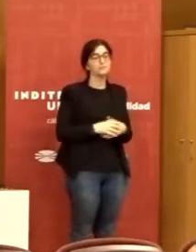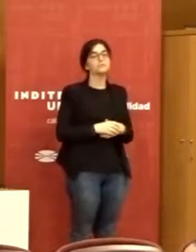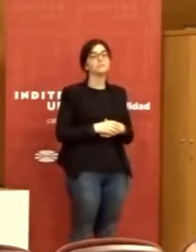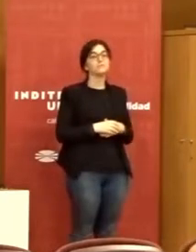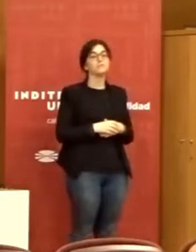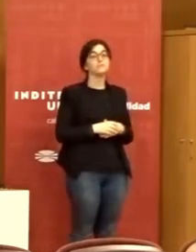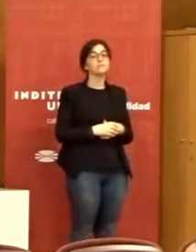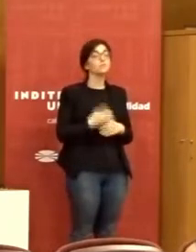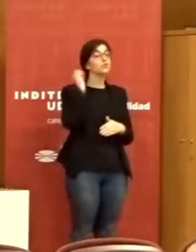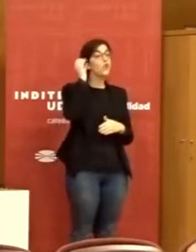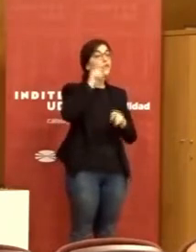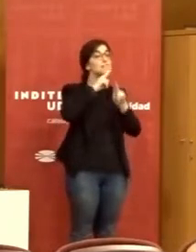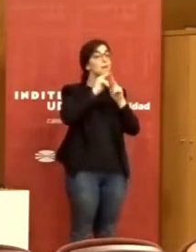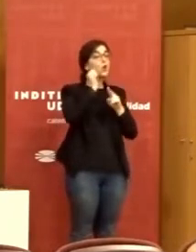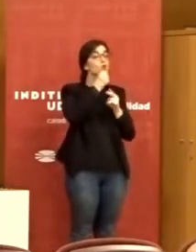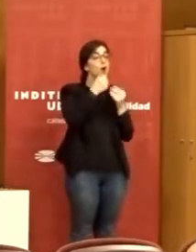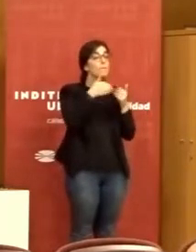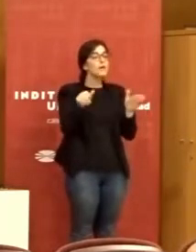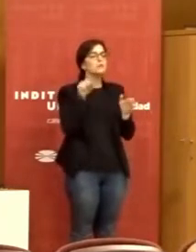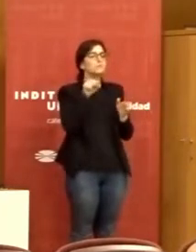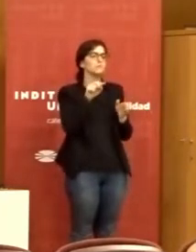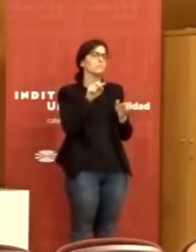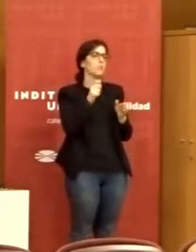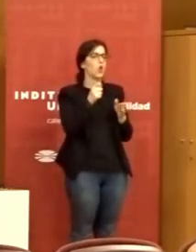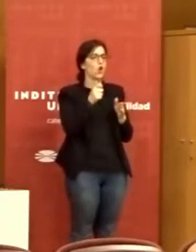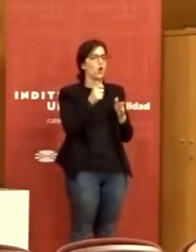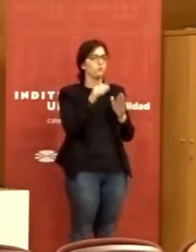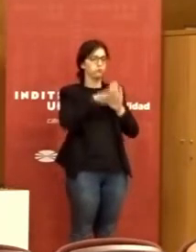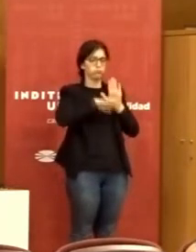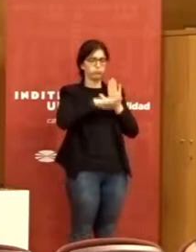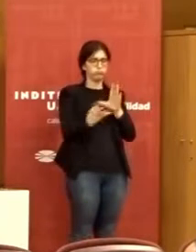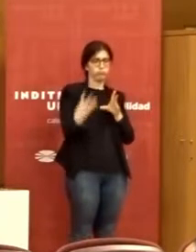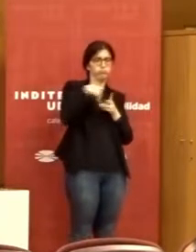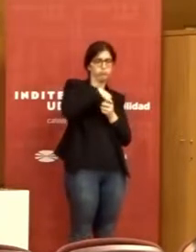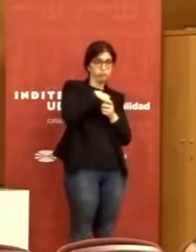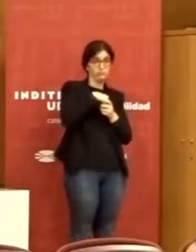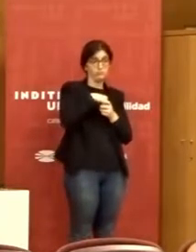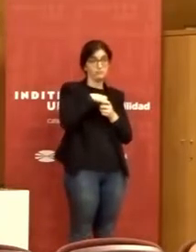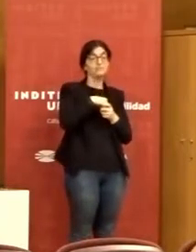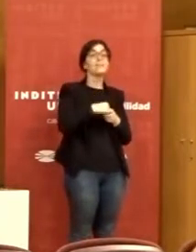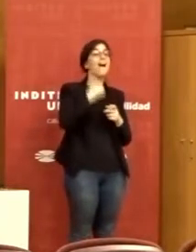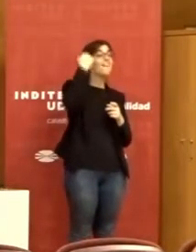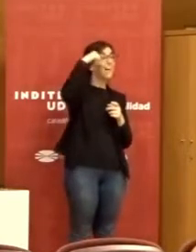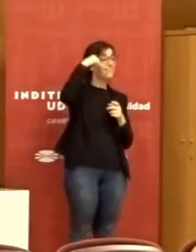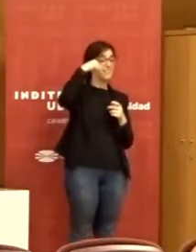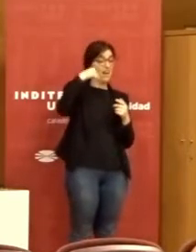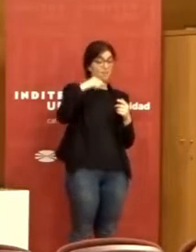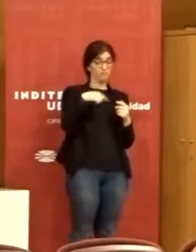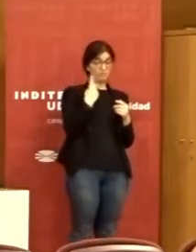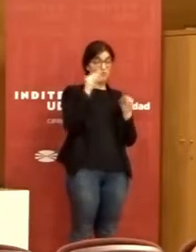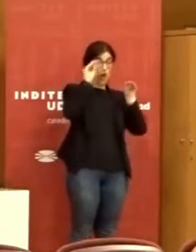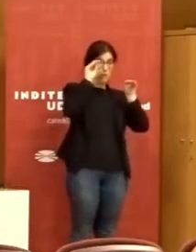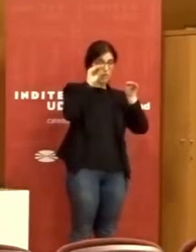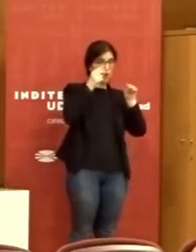Las conferencias en código abierto son, digamos, el segundo vector de actividad. La cátedra, además de a formación, se